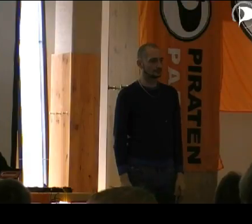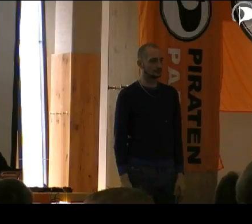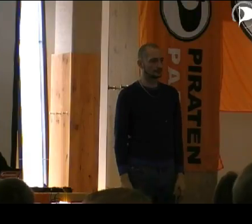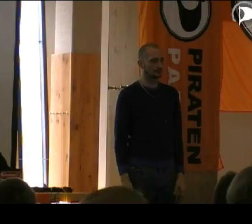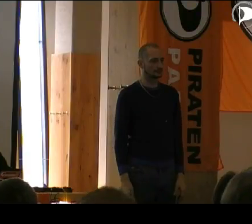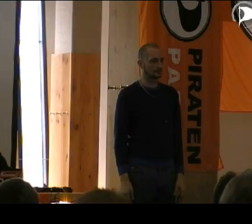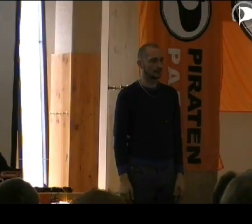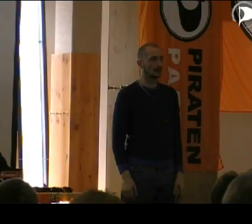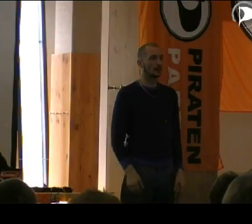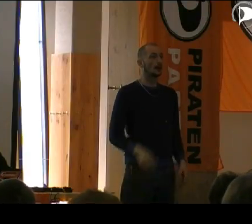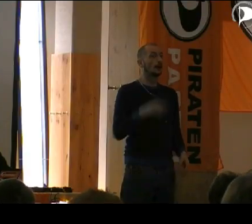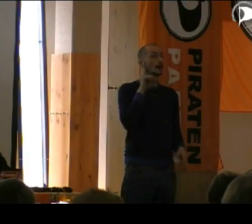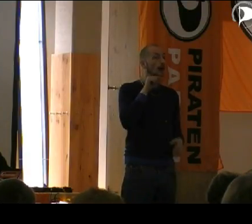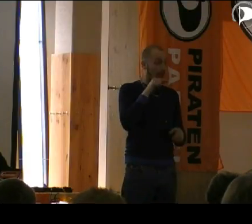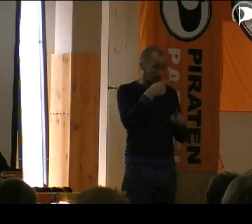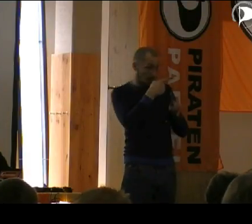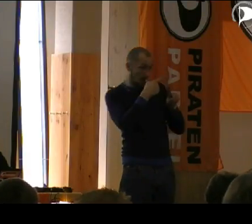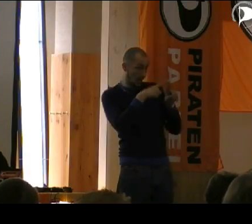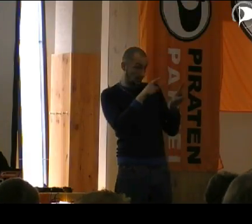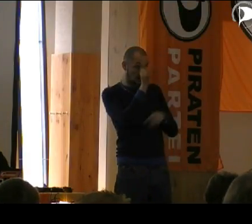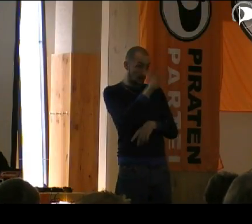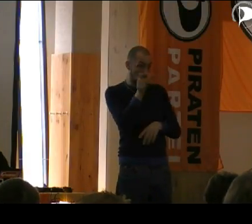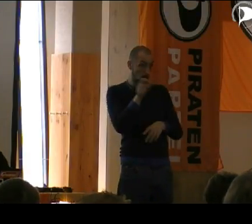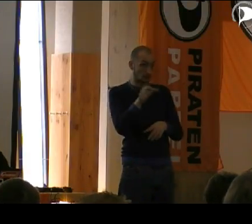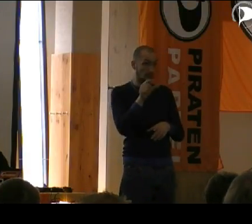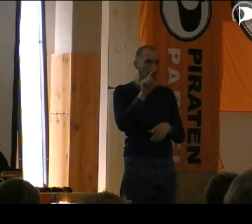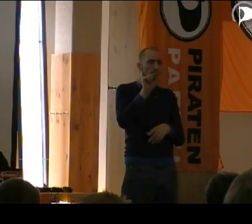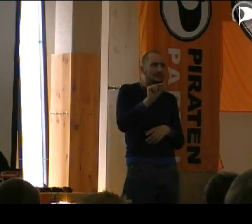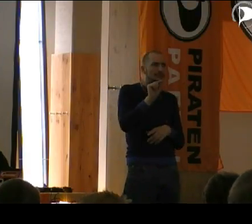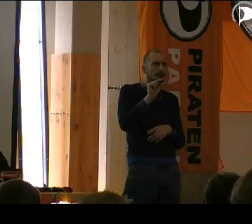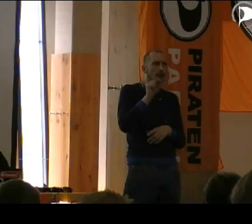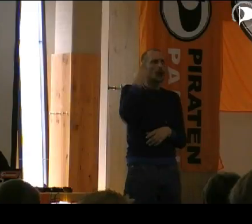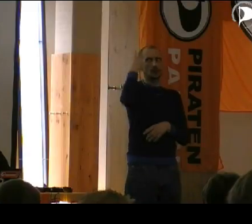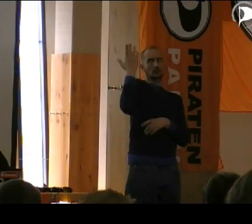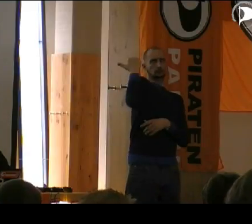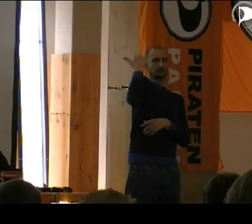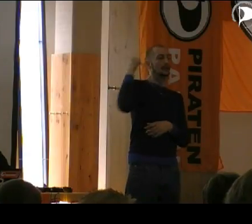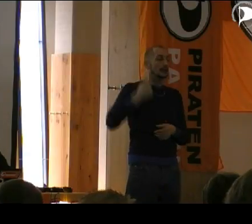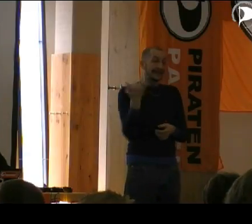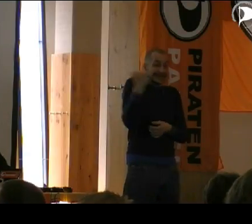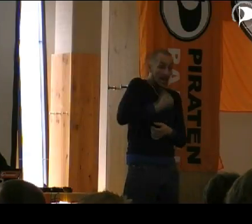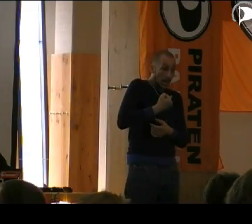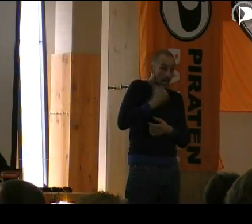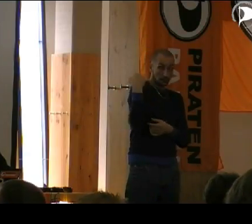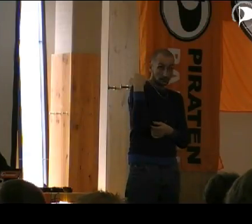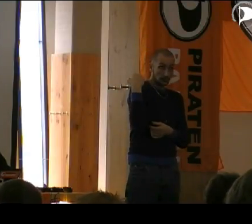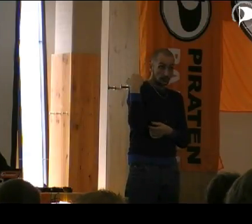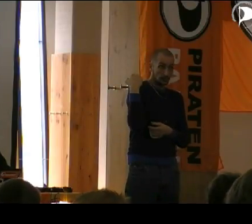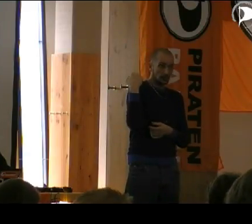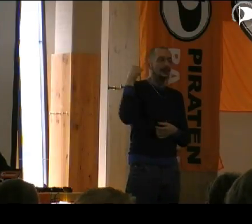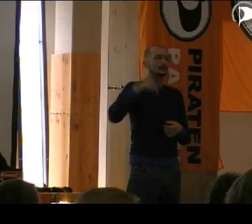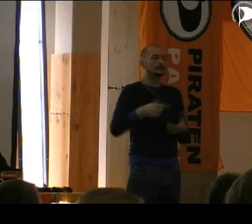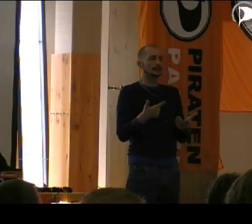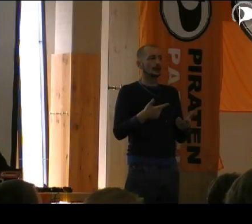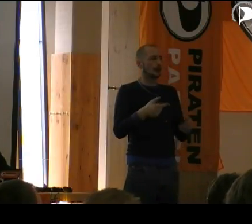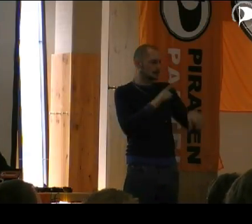zum anderen für die nähe dieses vielleicht ein bisschen ausgestanden aus der erinnerung verloren haben ist viel passiert im letzten jahr in der zeit haben wir gerade auch